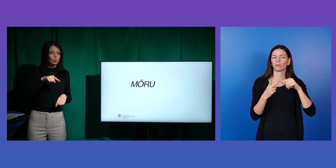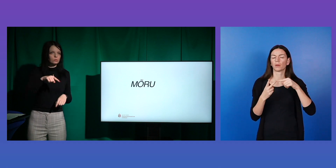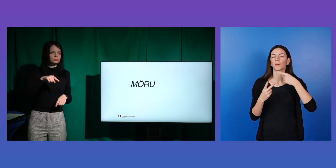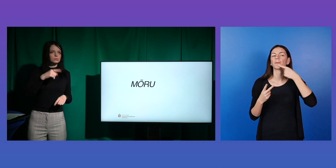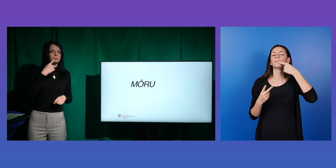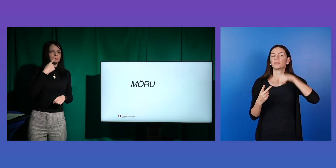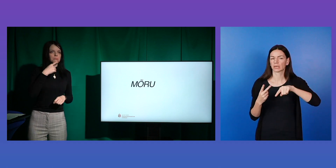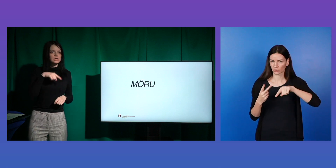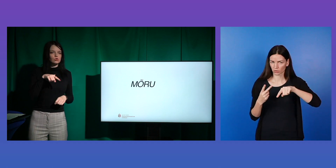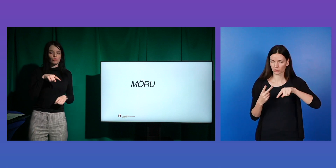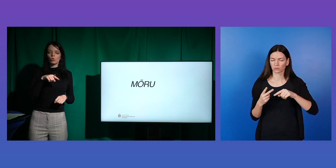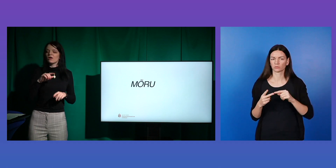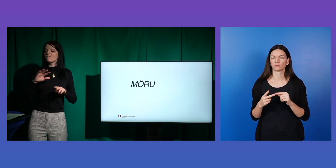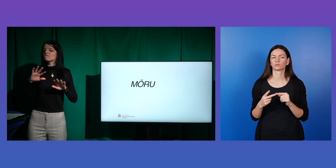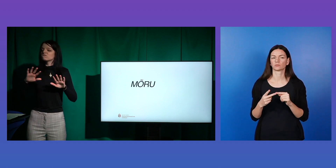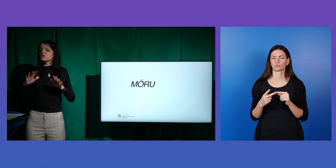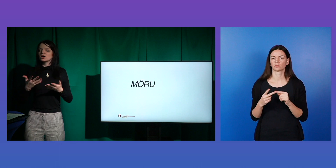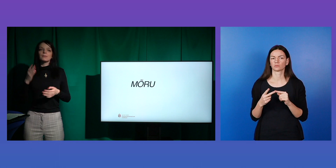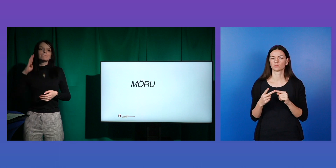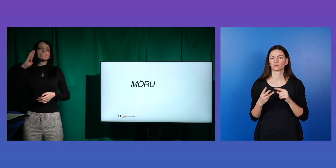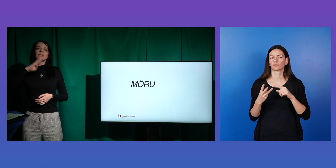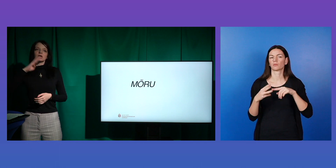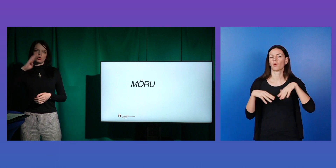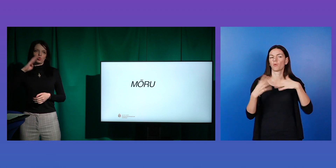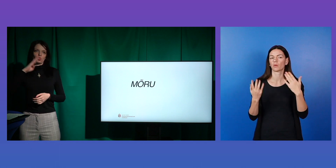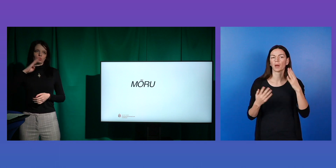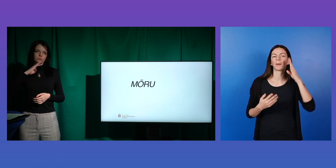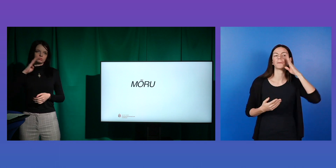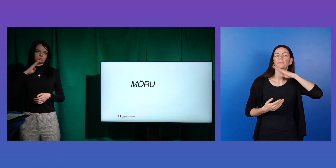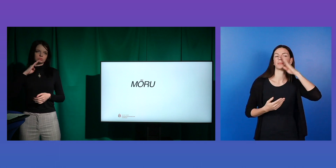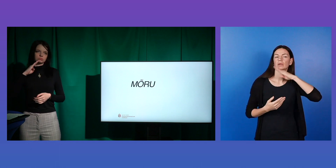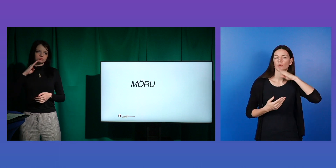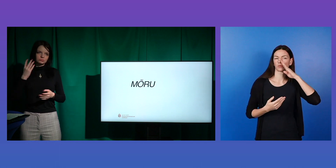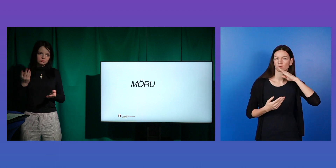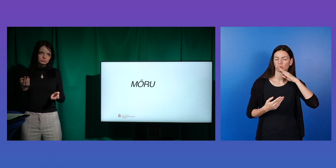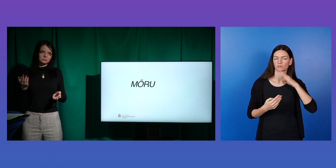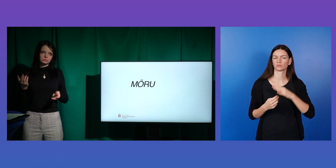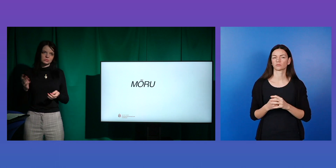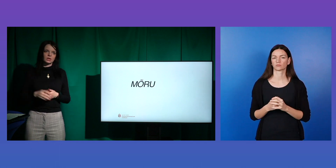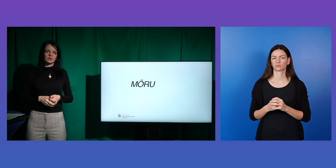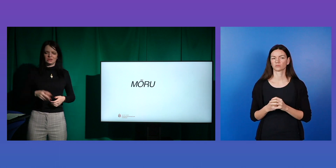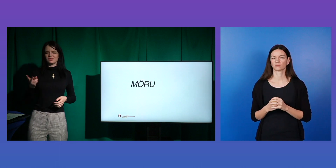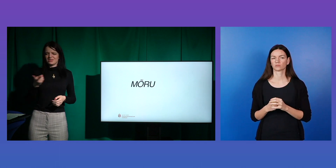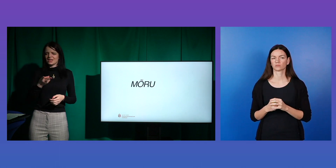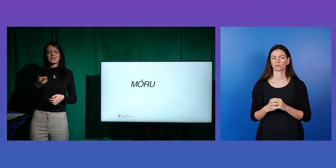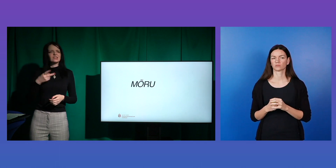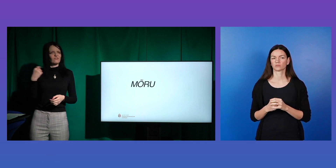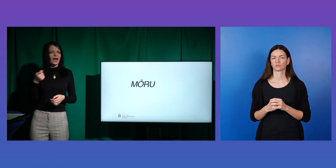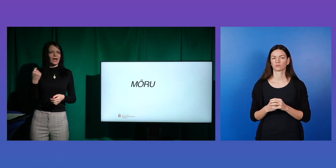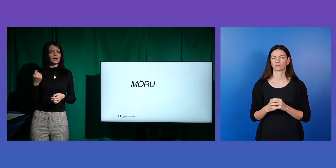Aga mõned inimesed ka niimoodi viiplesid või niimoodi.